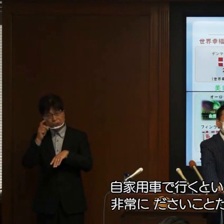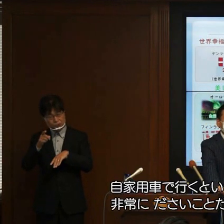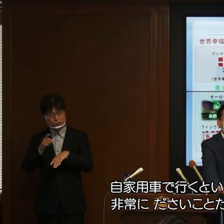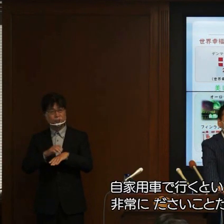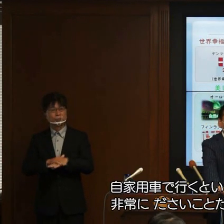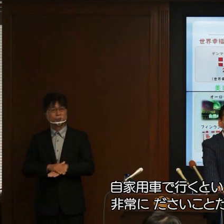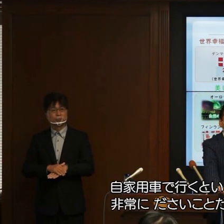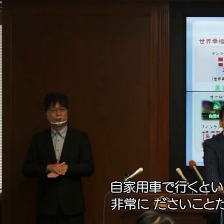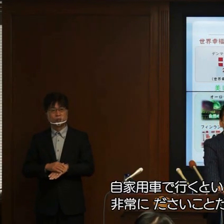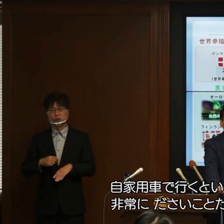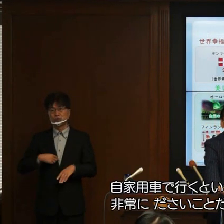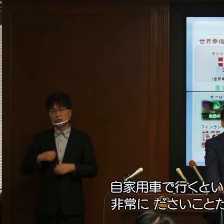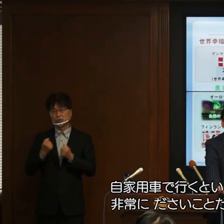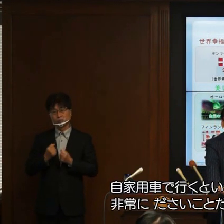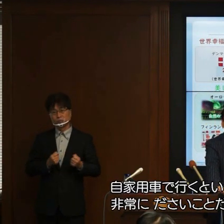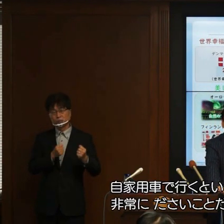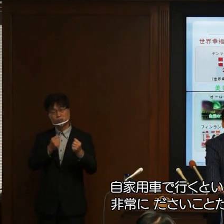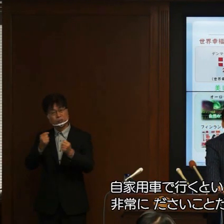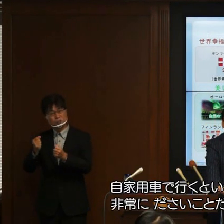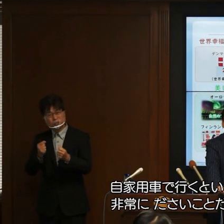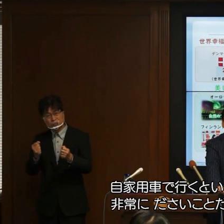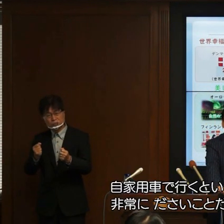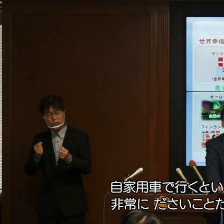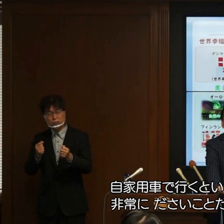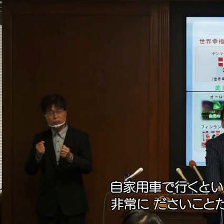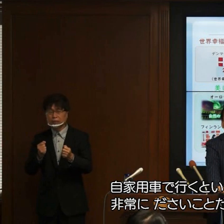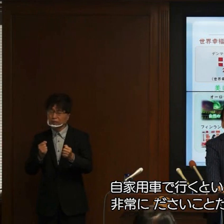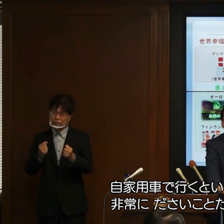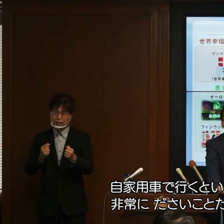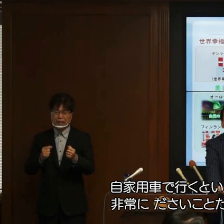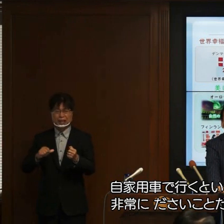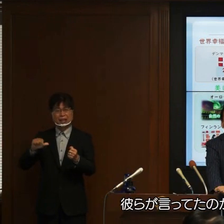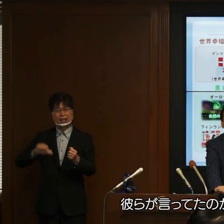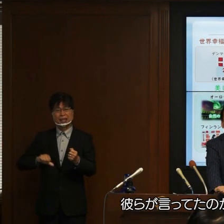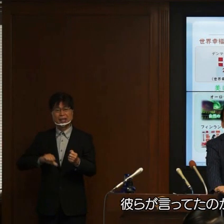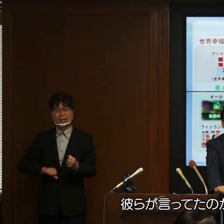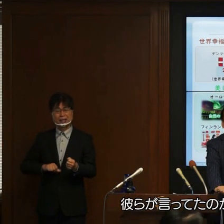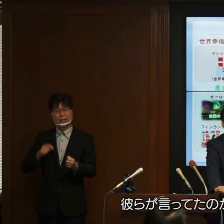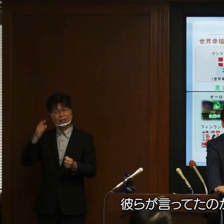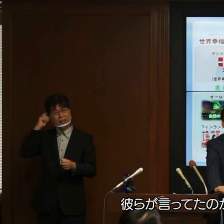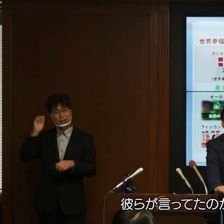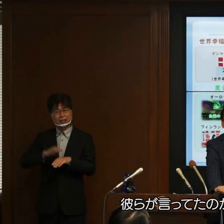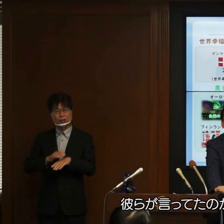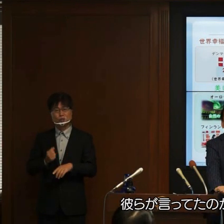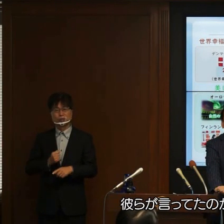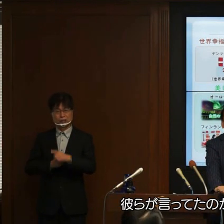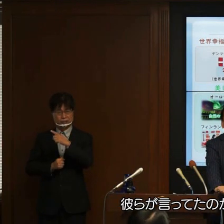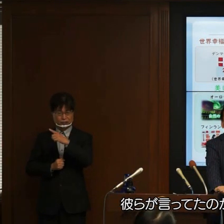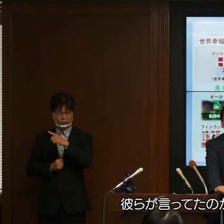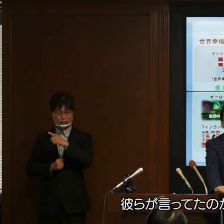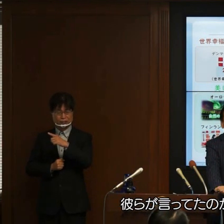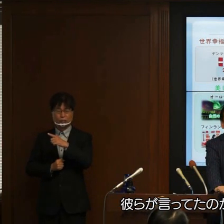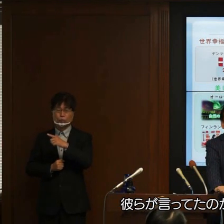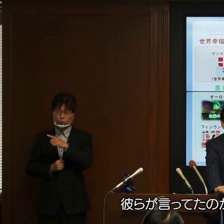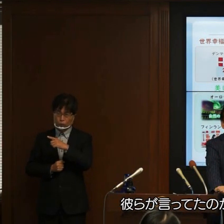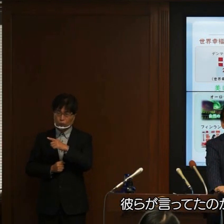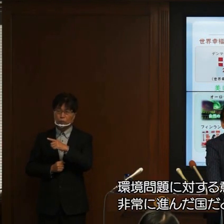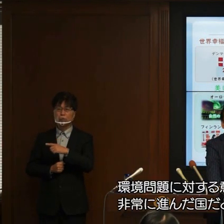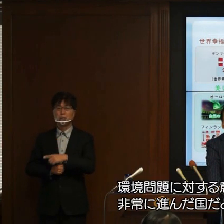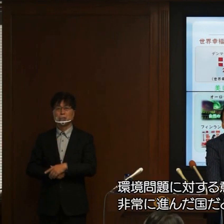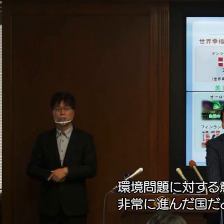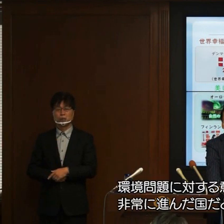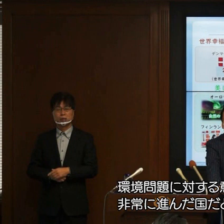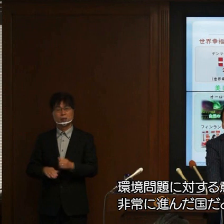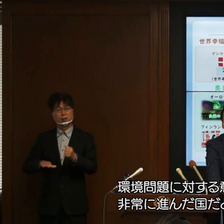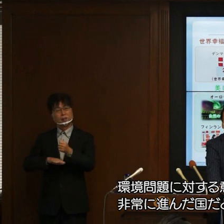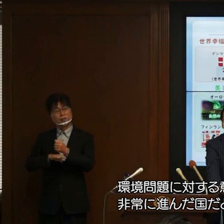で、自家用車で行くっていうのが非常にダサいことだ、かっこ悪いことだって彼らが言ってましたのが非常に印象的で、